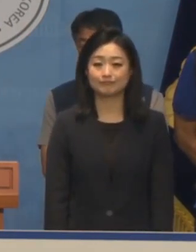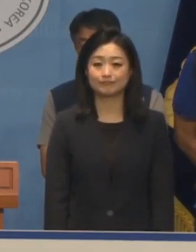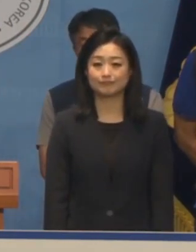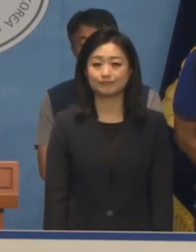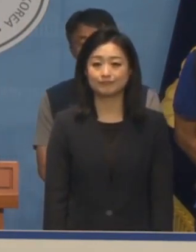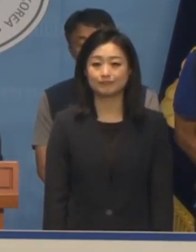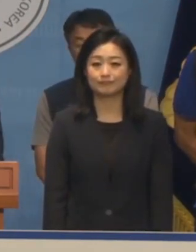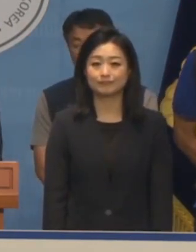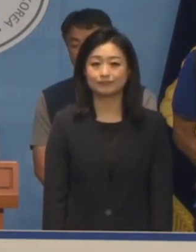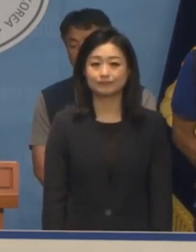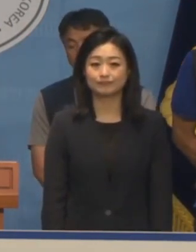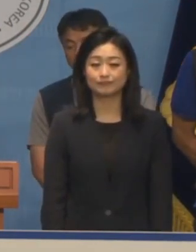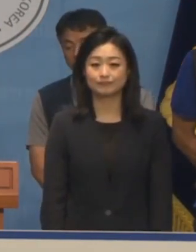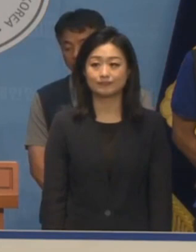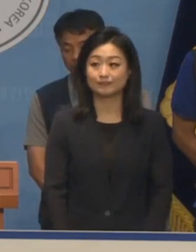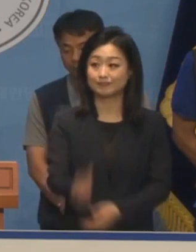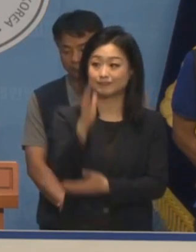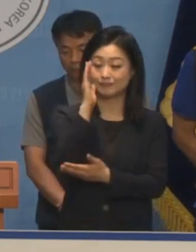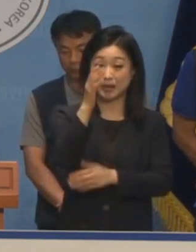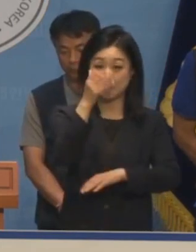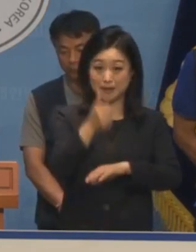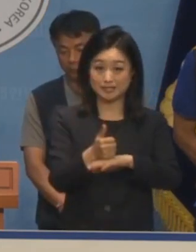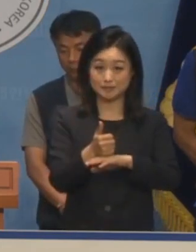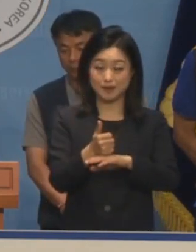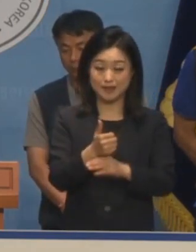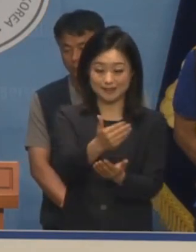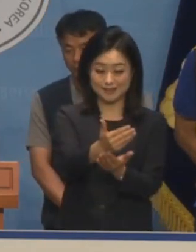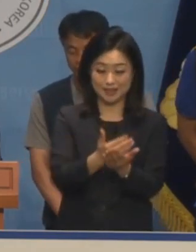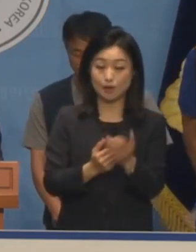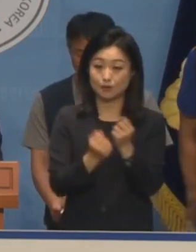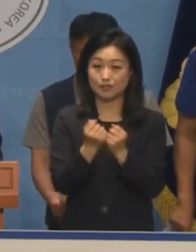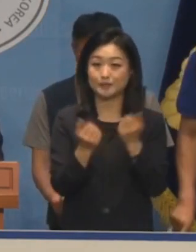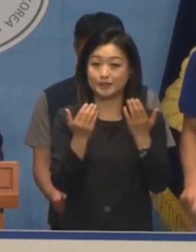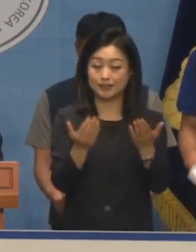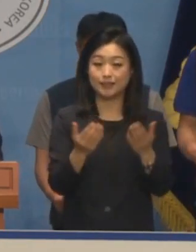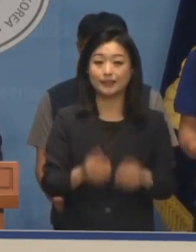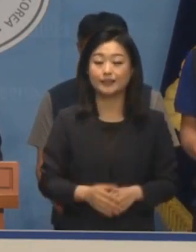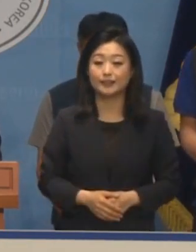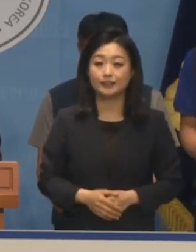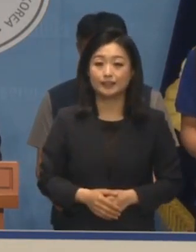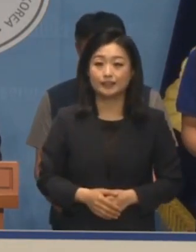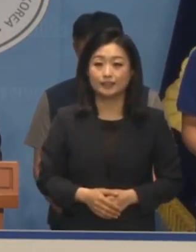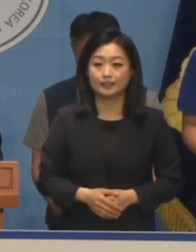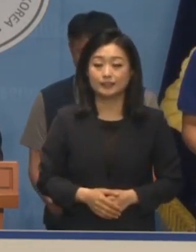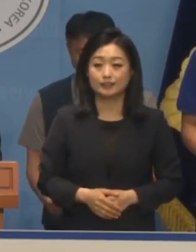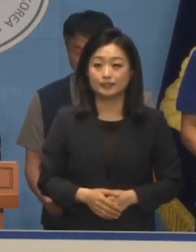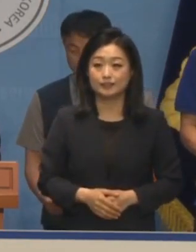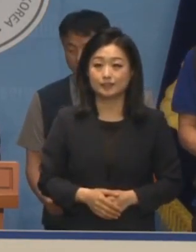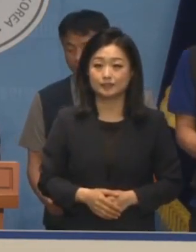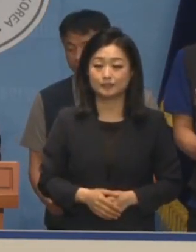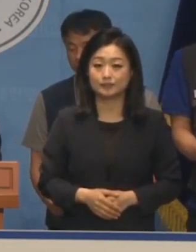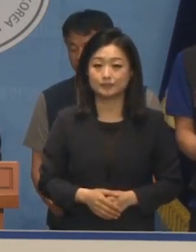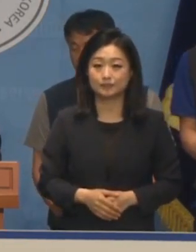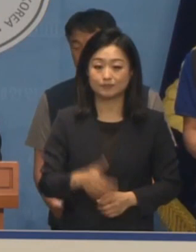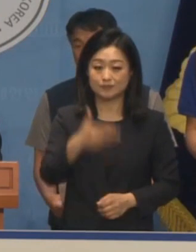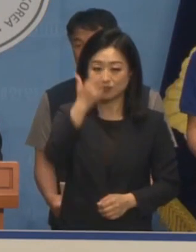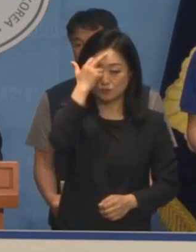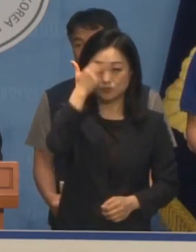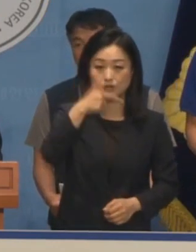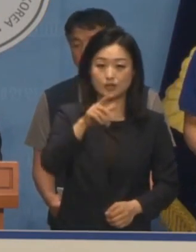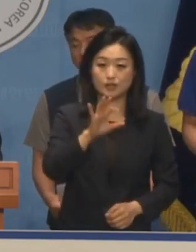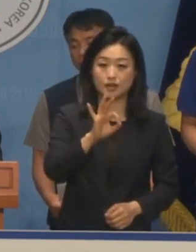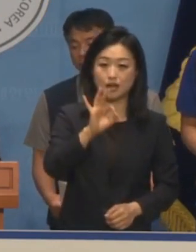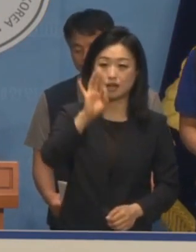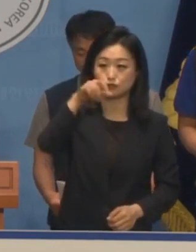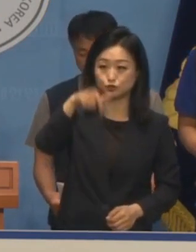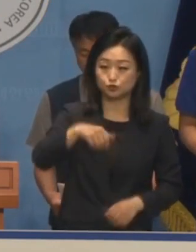말씀드립니다 예 자게 마지막 순서입니다 회견문 낭독을 하겠습니다 회경 낭독은 부당인사 저지 대책에 최강 선전